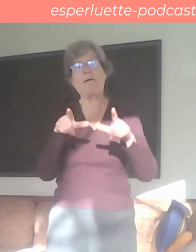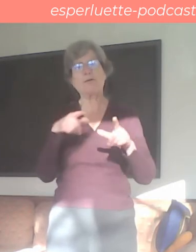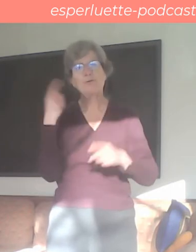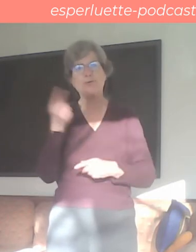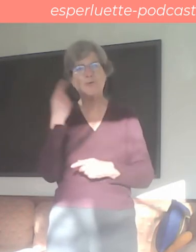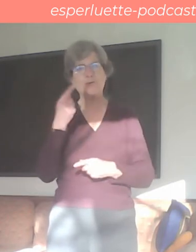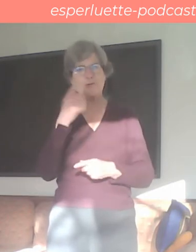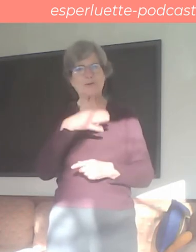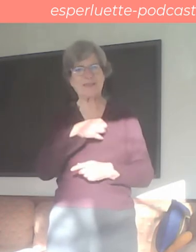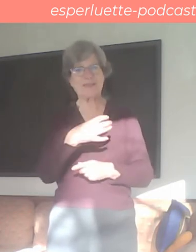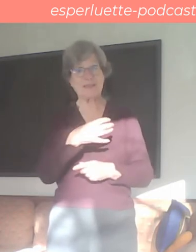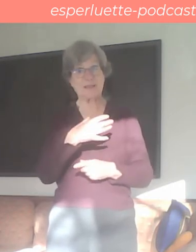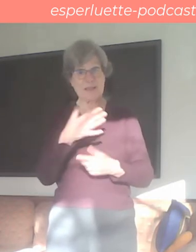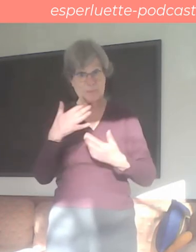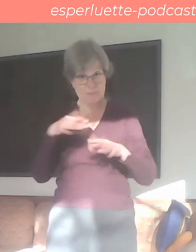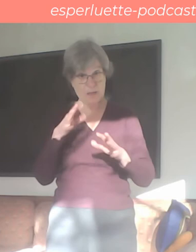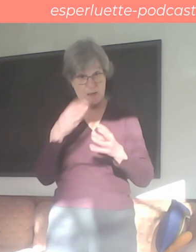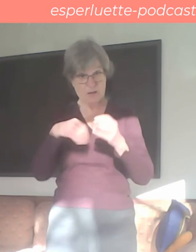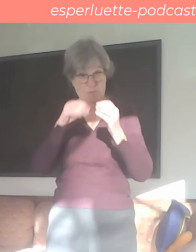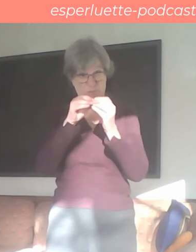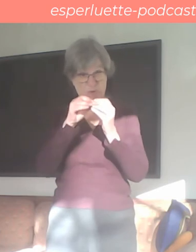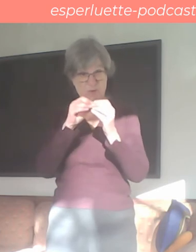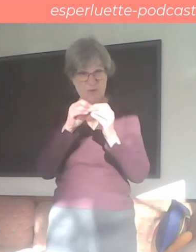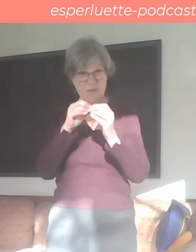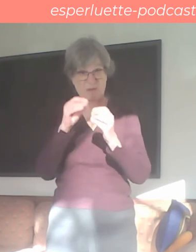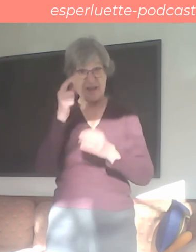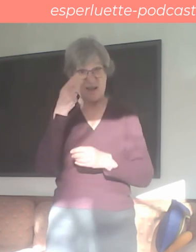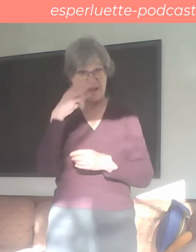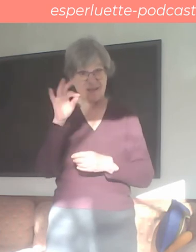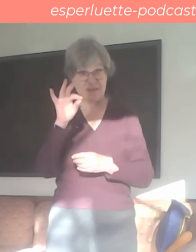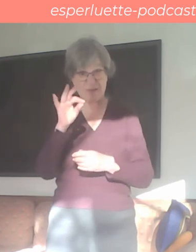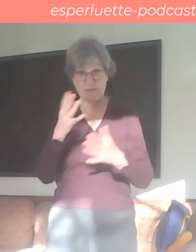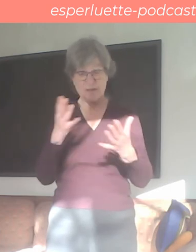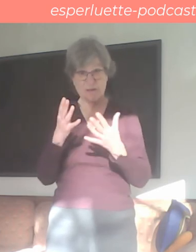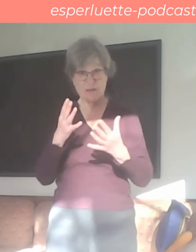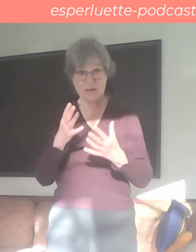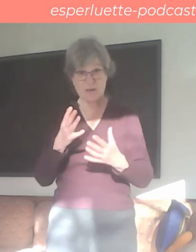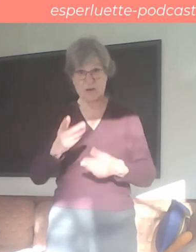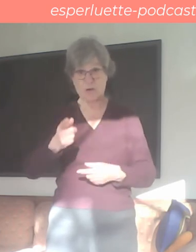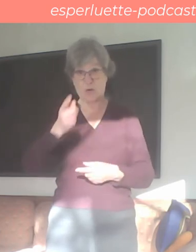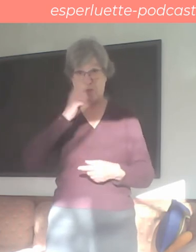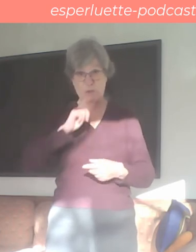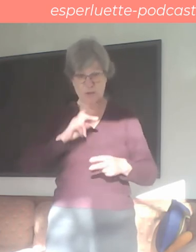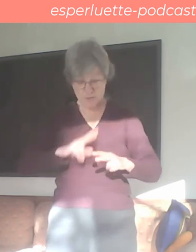Il y a de plus en plus d'entendants qui connaissent la langue des signes. Pour moi, c'est évident que